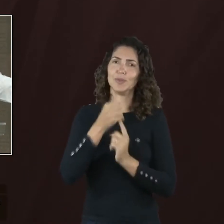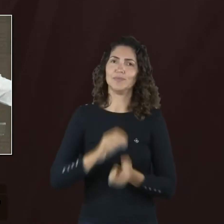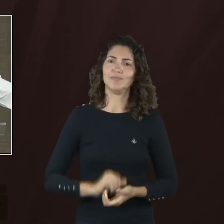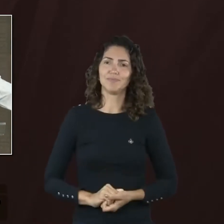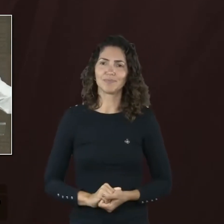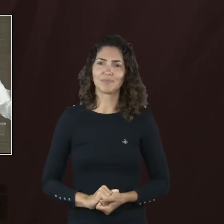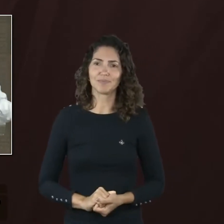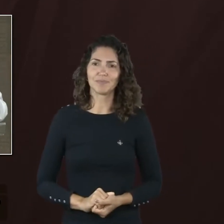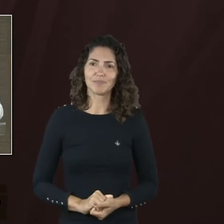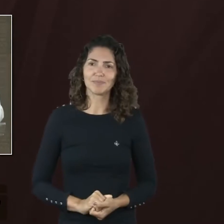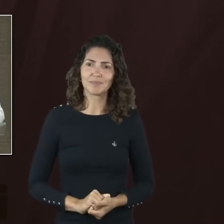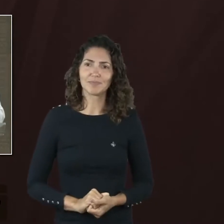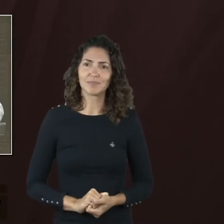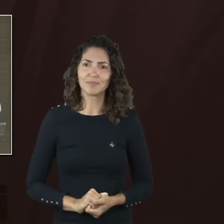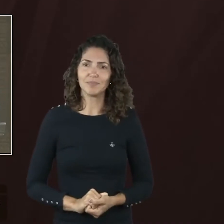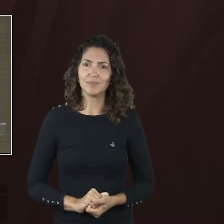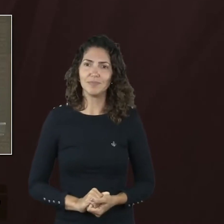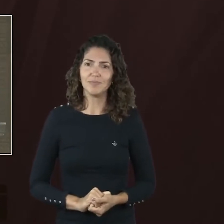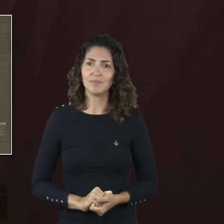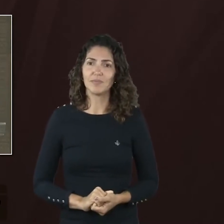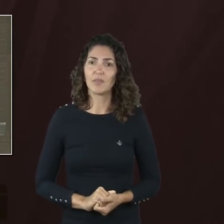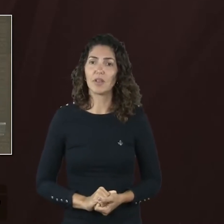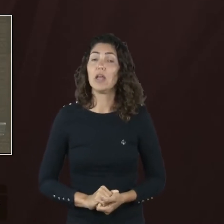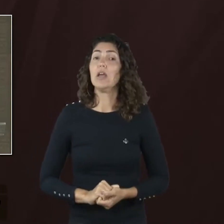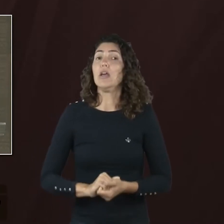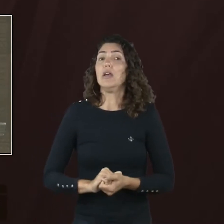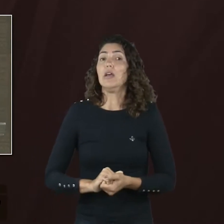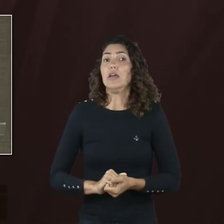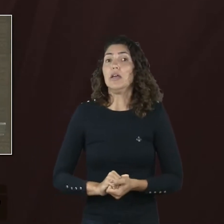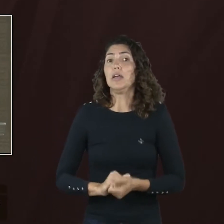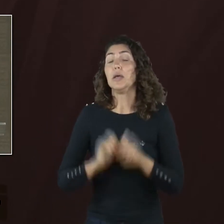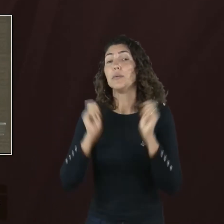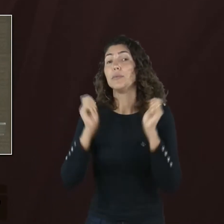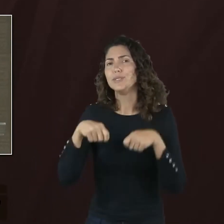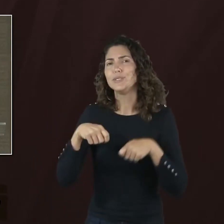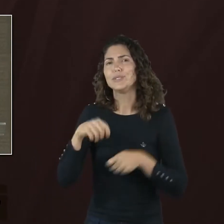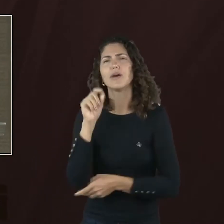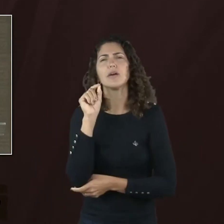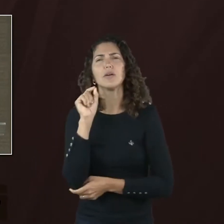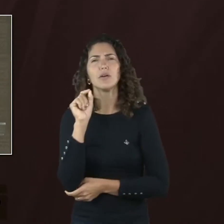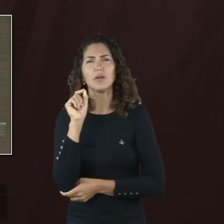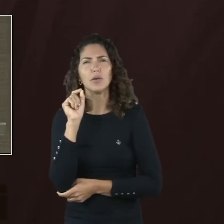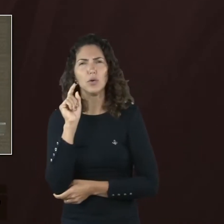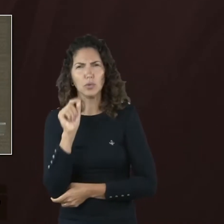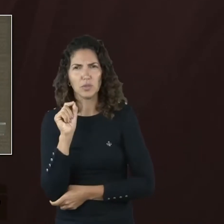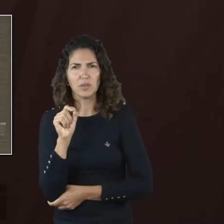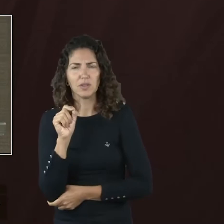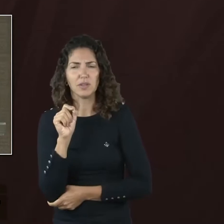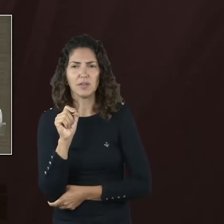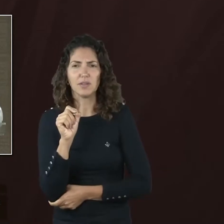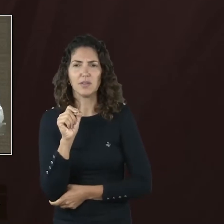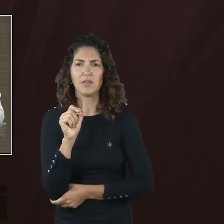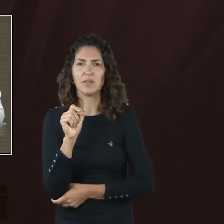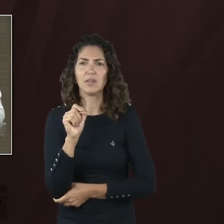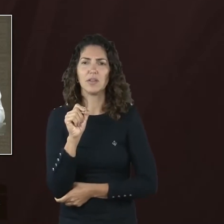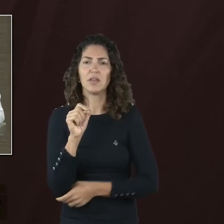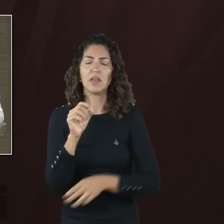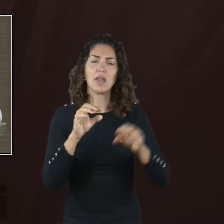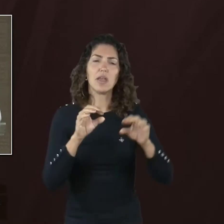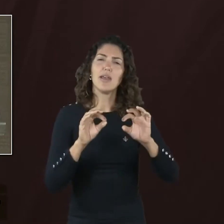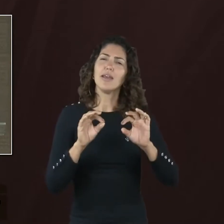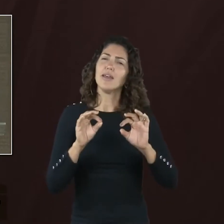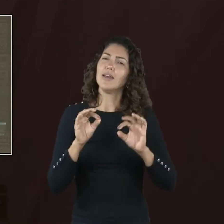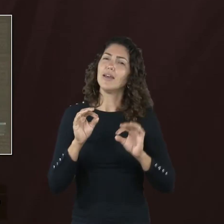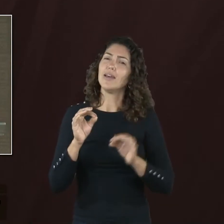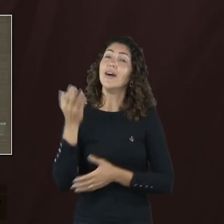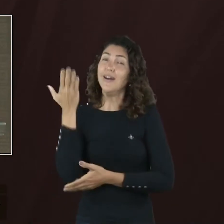qualquer cananita tem que se tomar, né, na sua origem, ali na sua parentela, tá bom? Então, por isso ele diz,